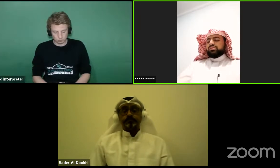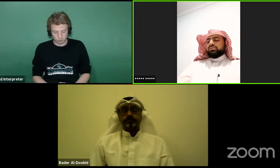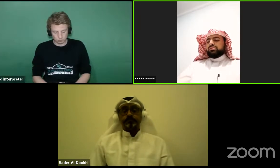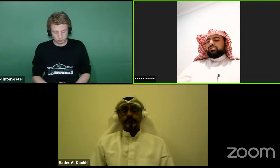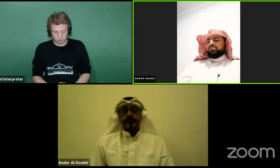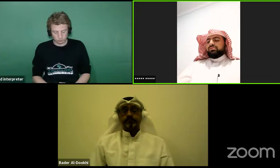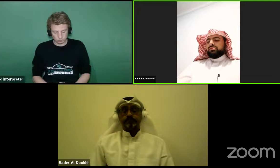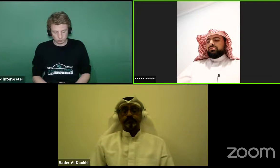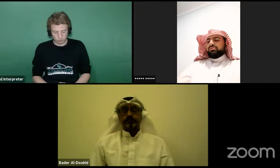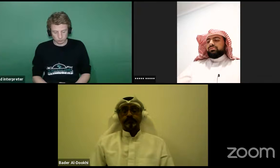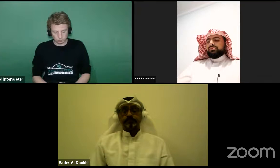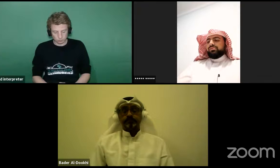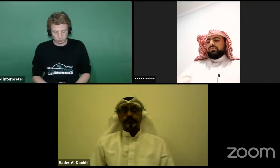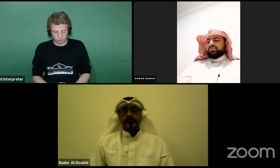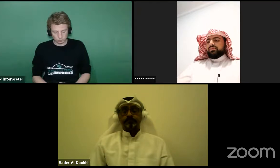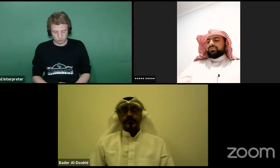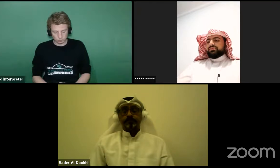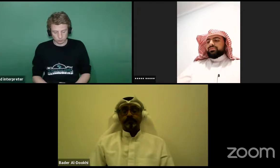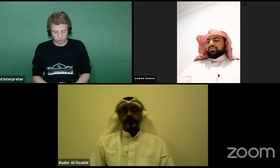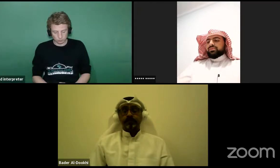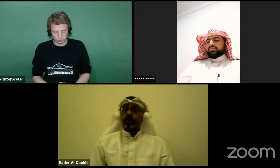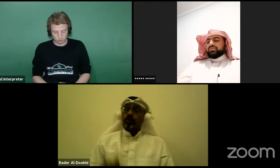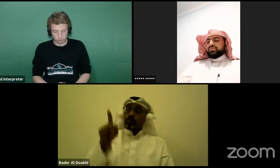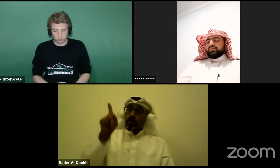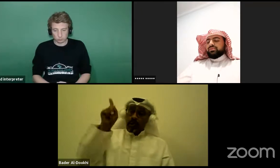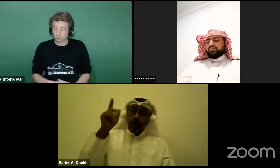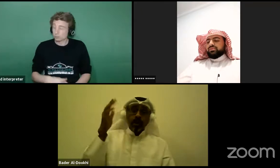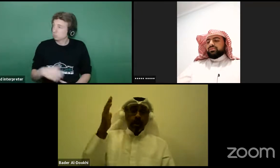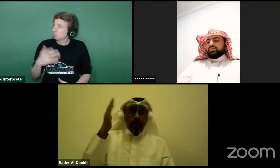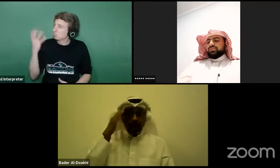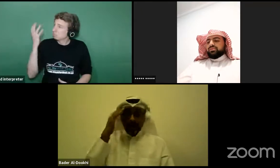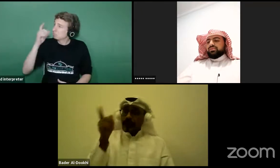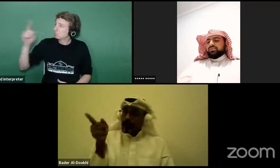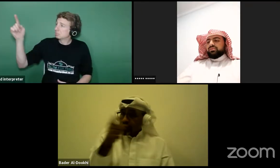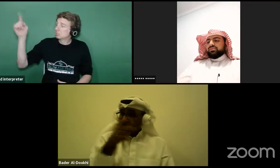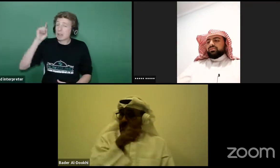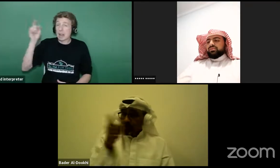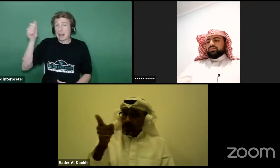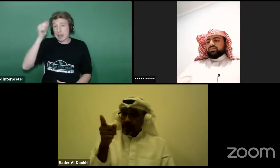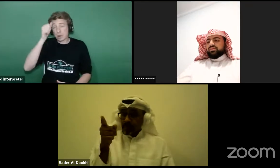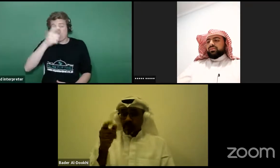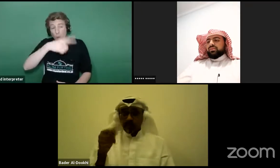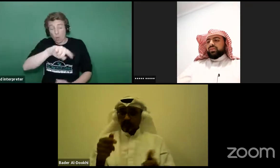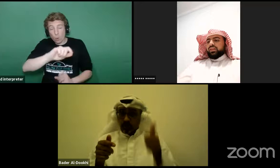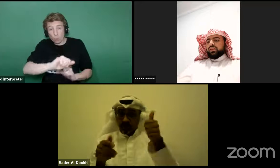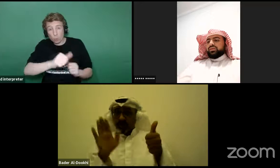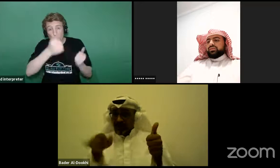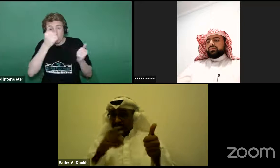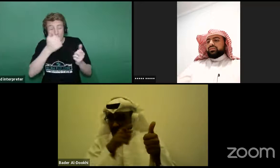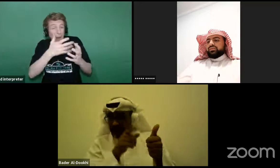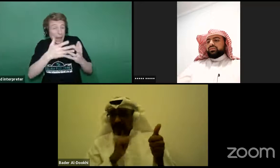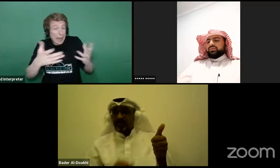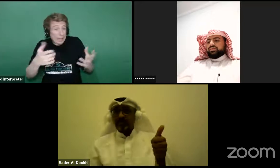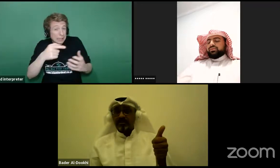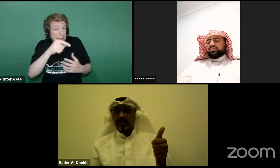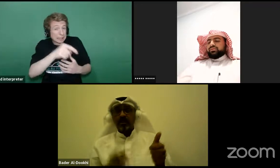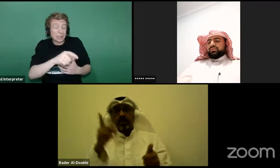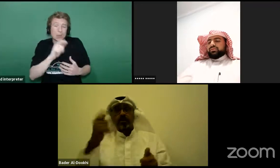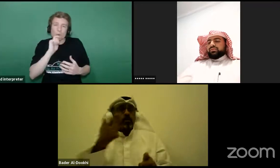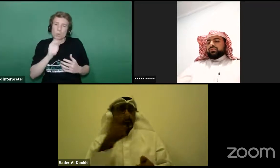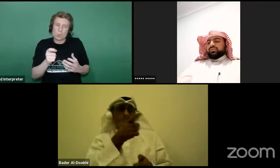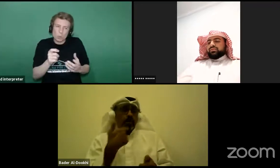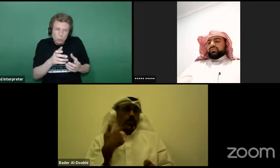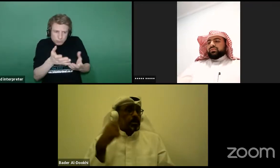معرضون. Had Allah known in them any good, He indeed would have made them